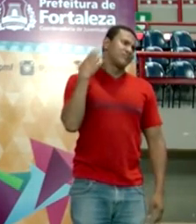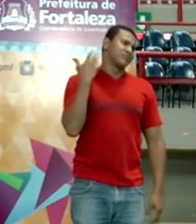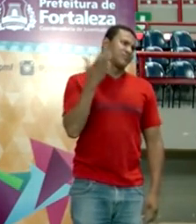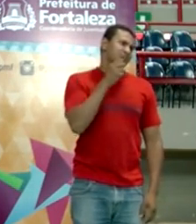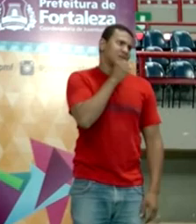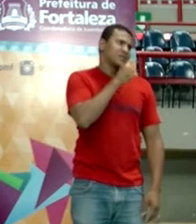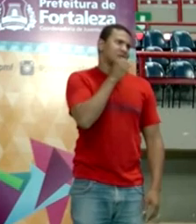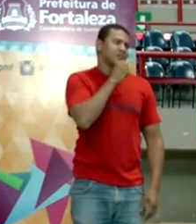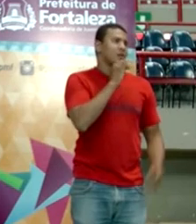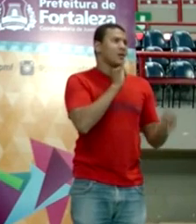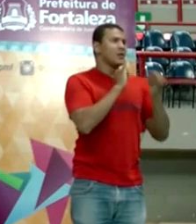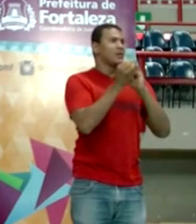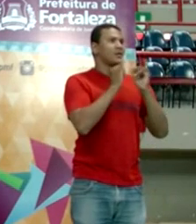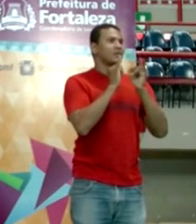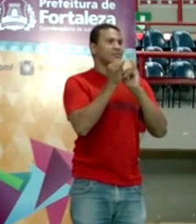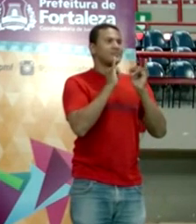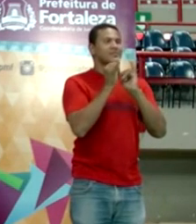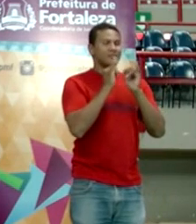internet fez foi